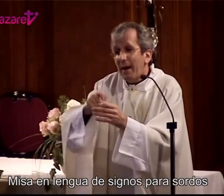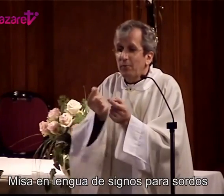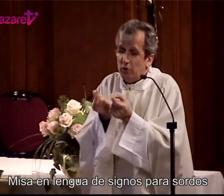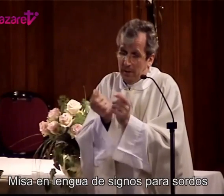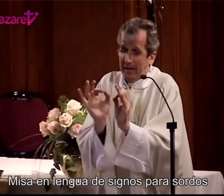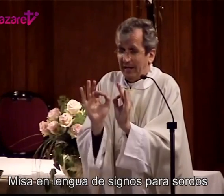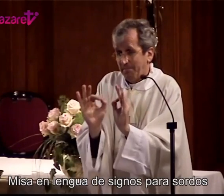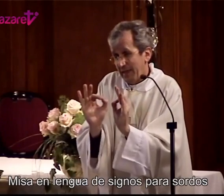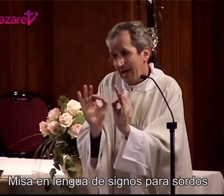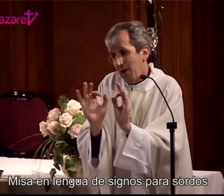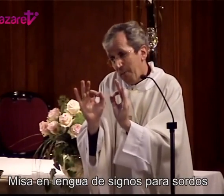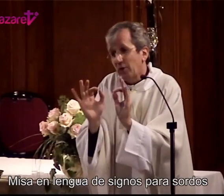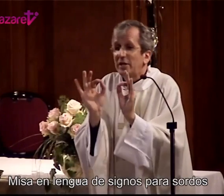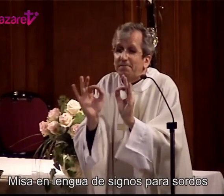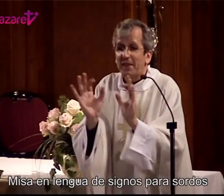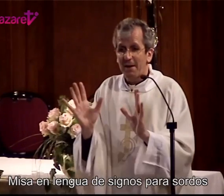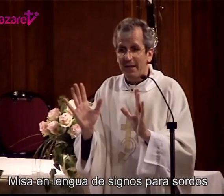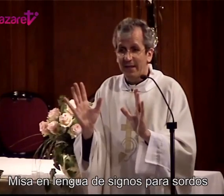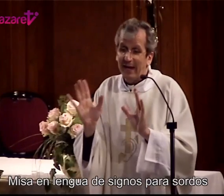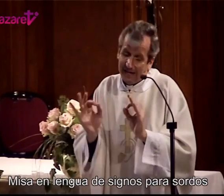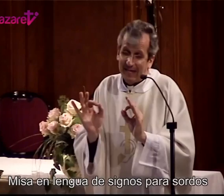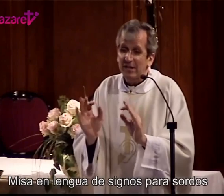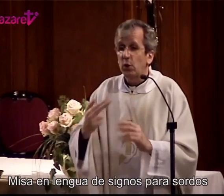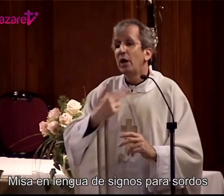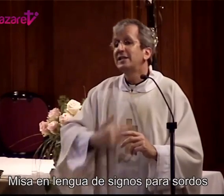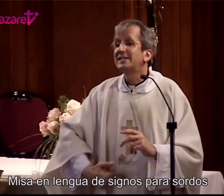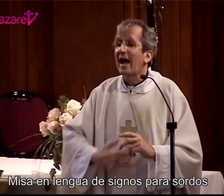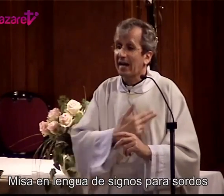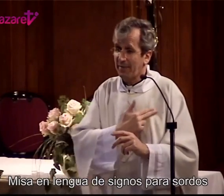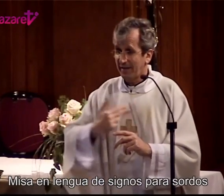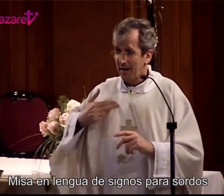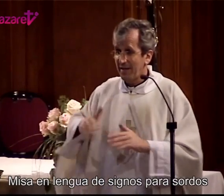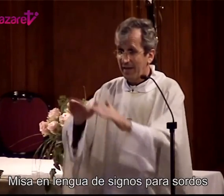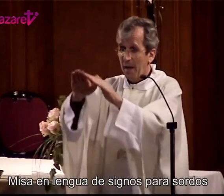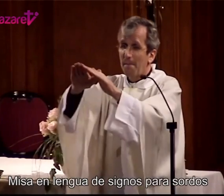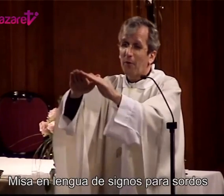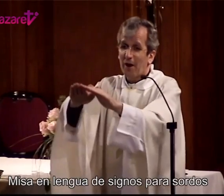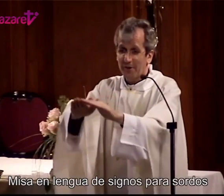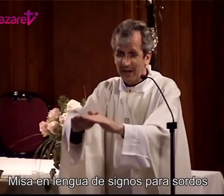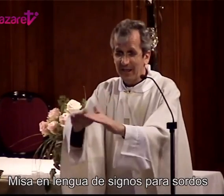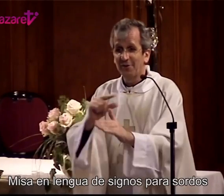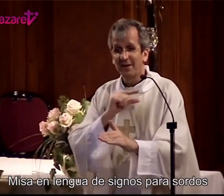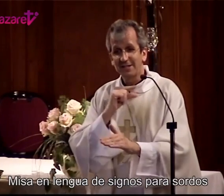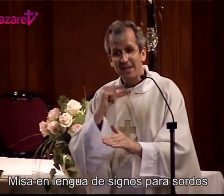participamos especial, un poquito especialmente, en este caso sacramentalmente, por la ordenación